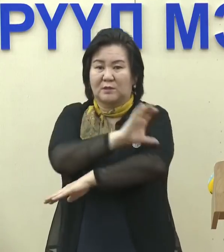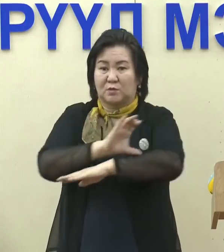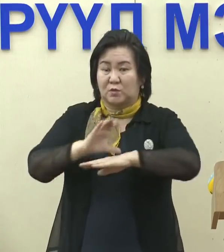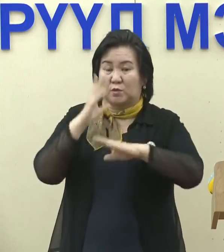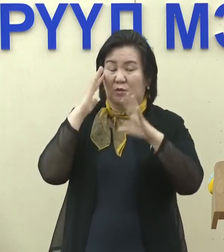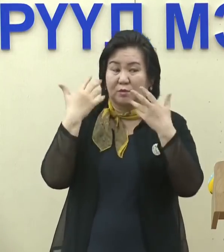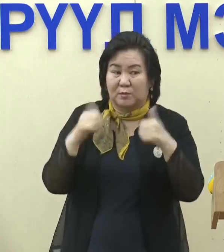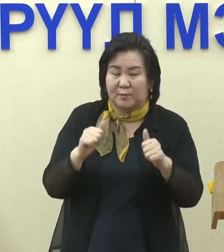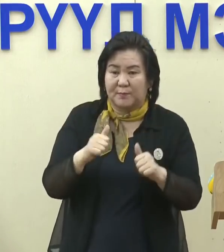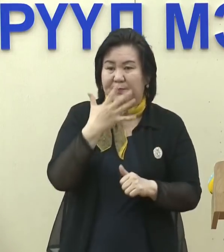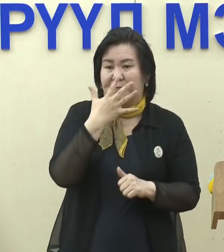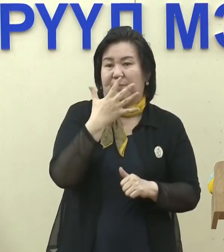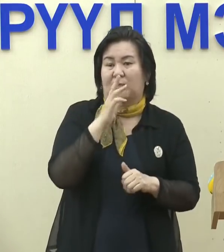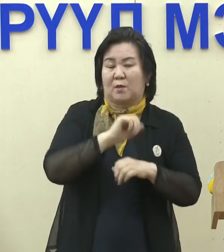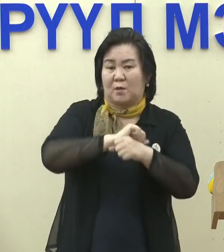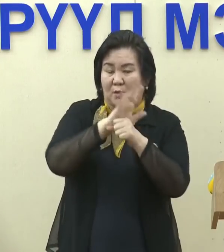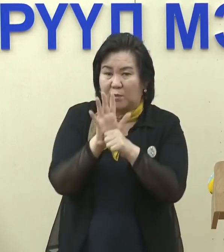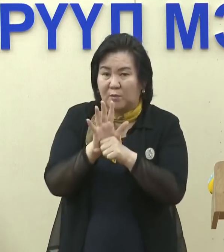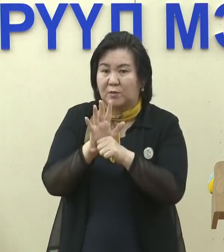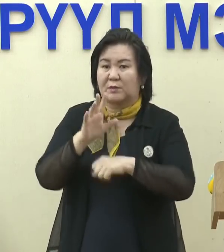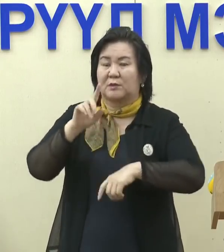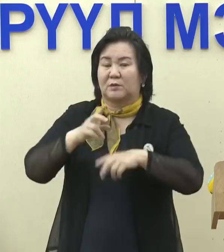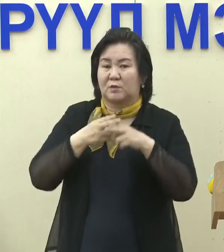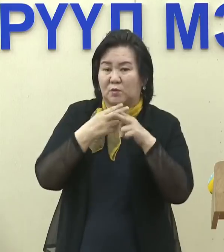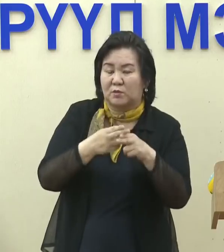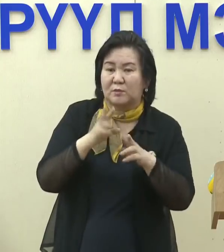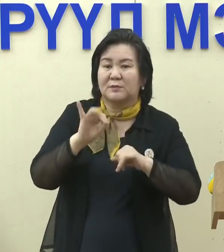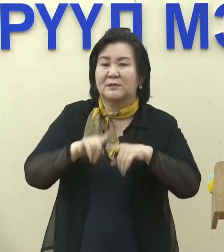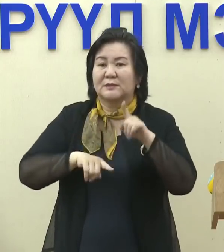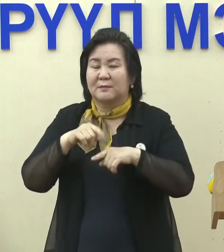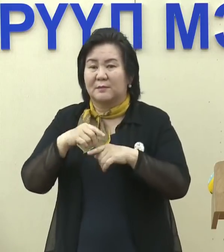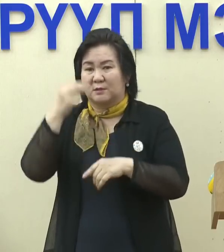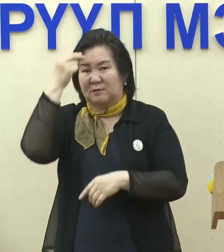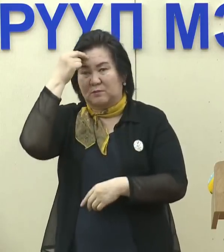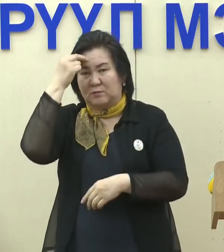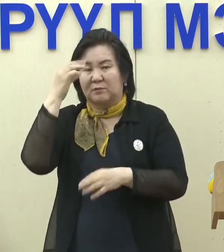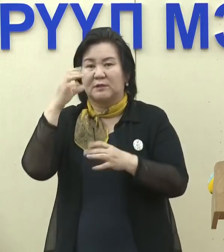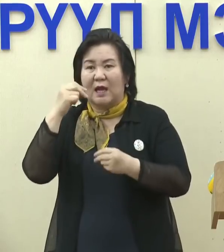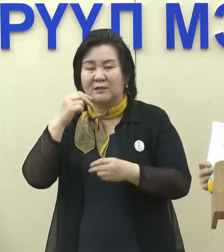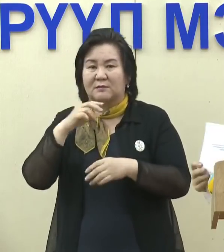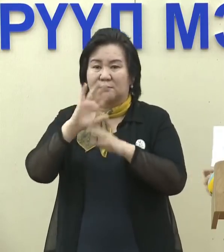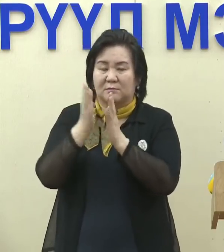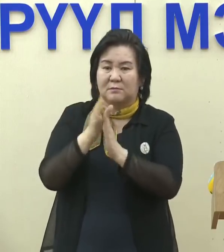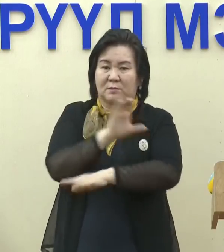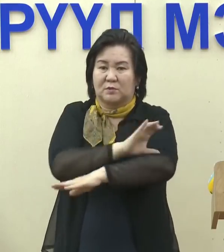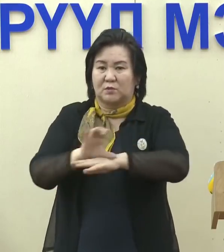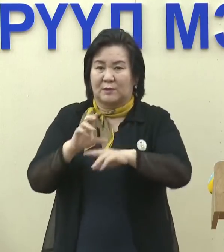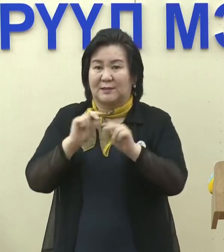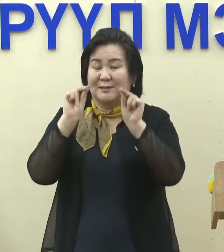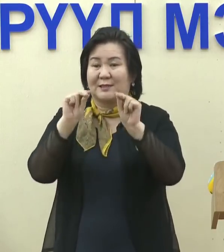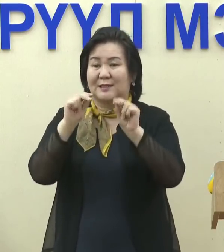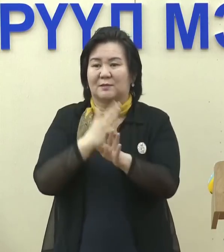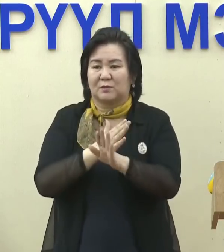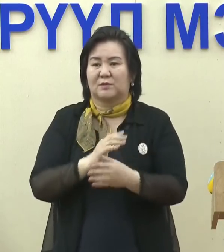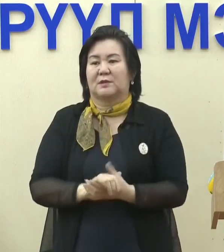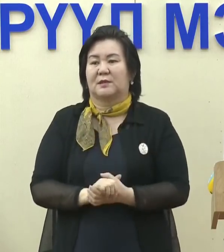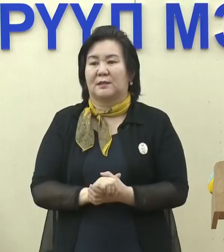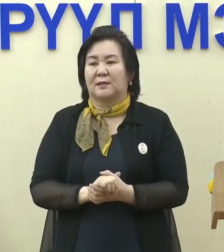байгуулж COVID-19 халдварын үед үзүүлэх тусламж үйлчилгээний сургалтанд хамруулан бэлтгэл байдлыг хангасан. За